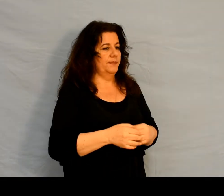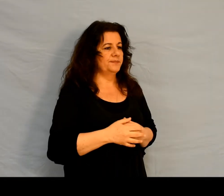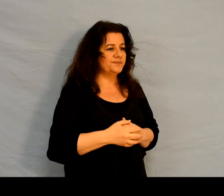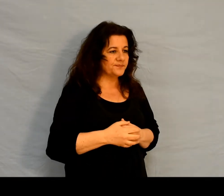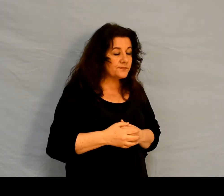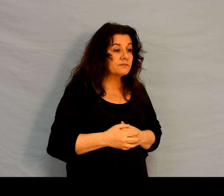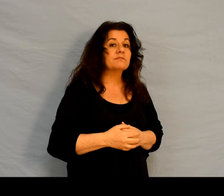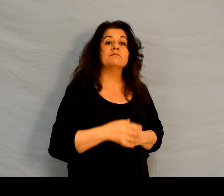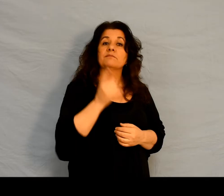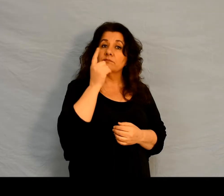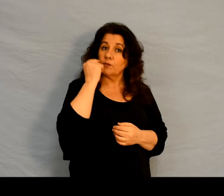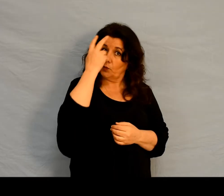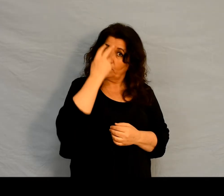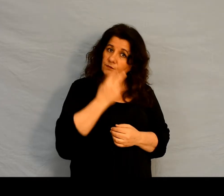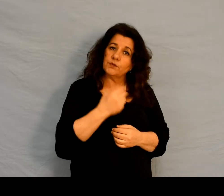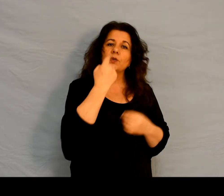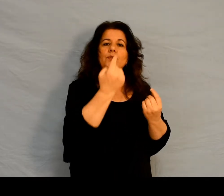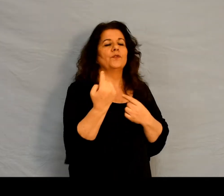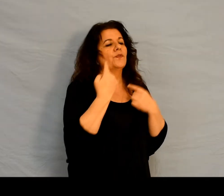L'aveugle y alla donc, et il se lava.